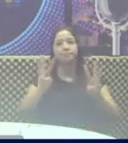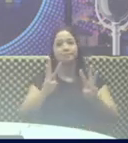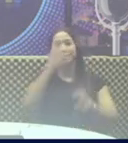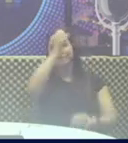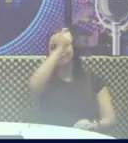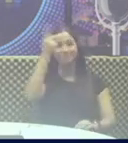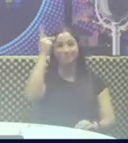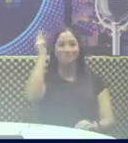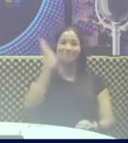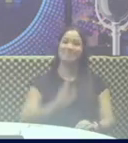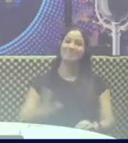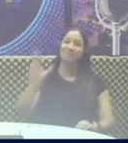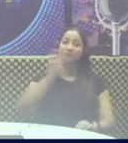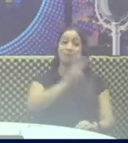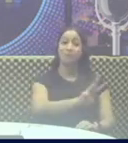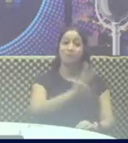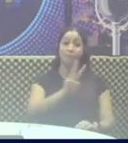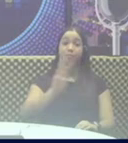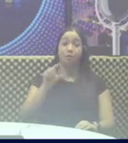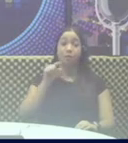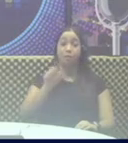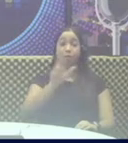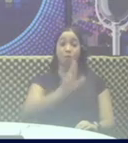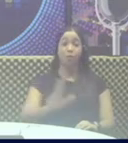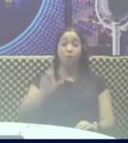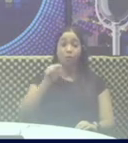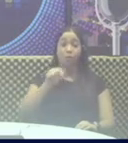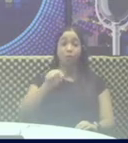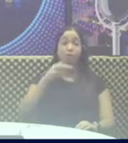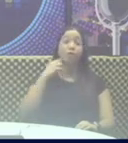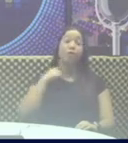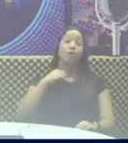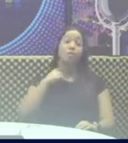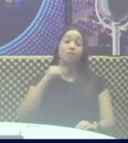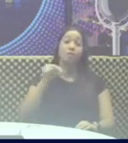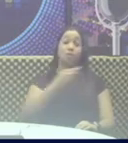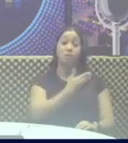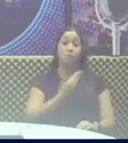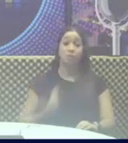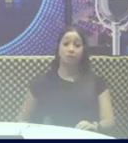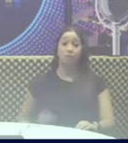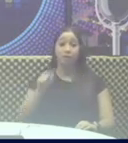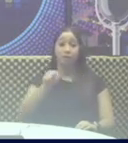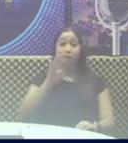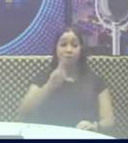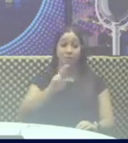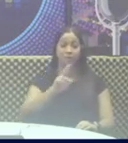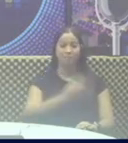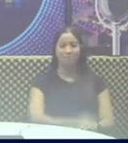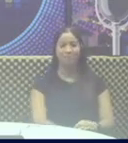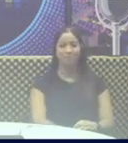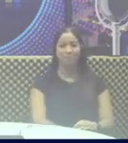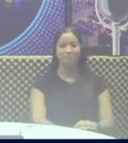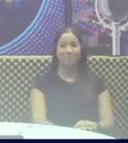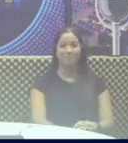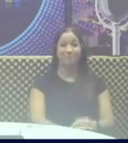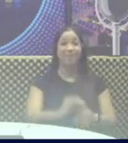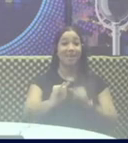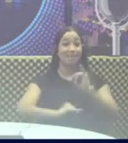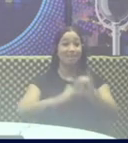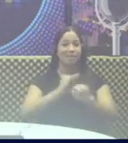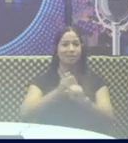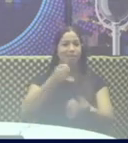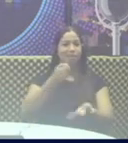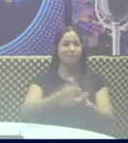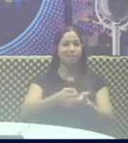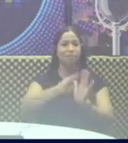Prefeitura de Uberlândia, no www.uberlândia.mg.gov.br. www.ipi.gov.br. A versão virtual para a